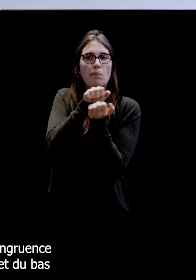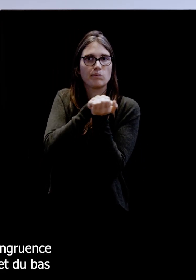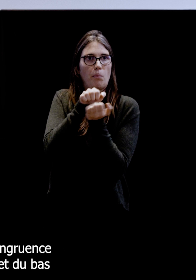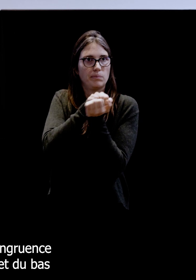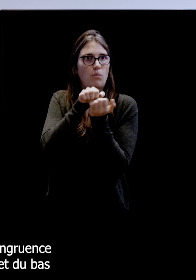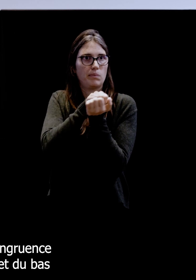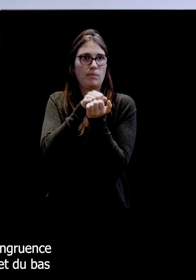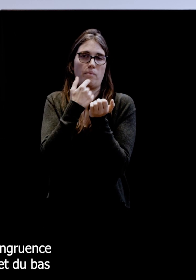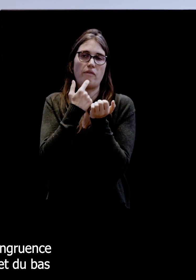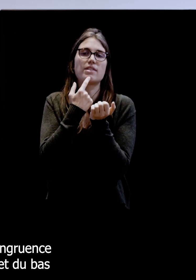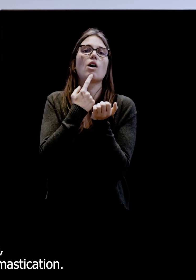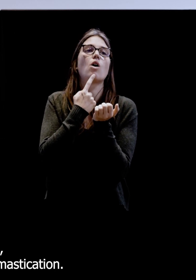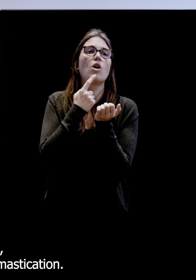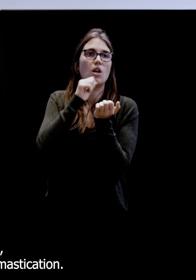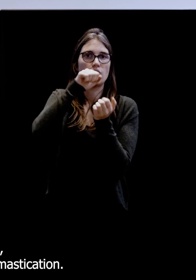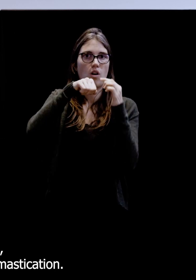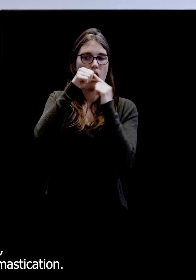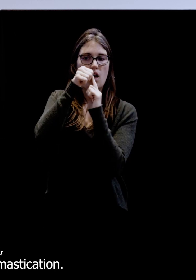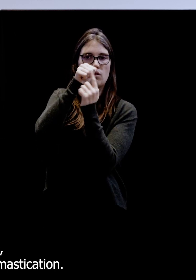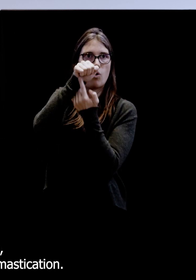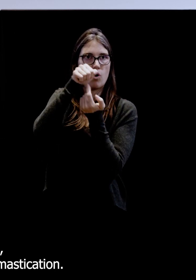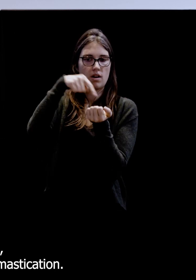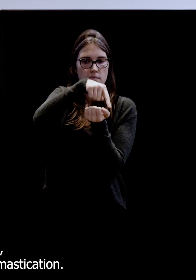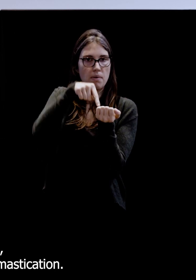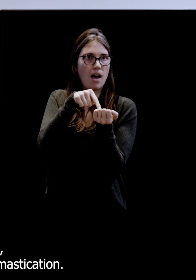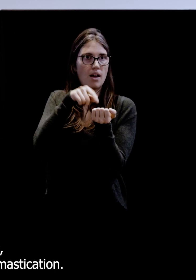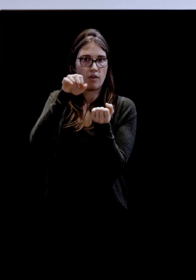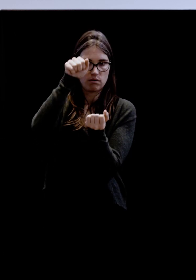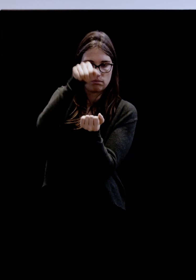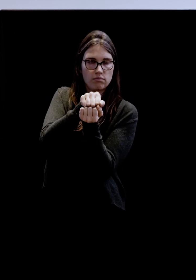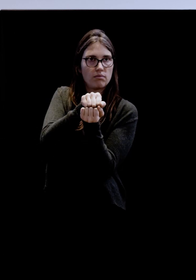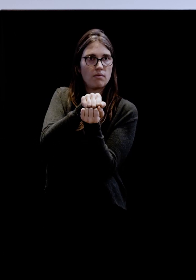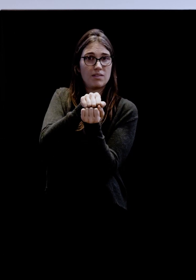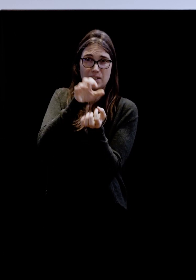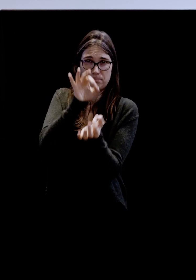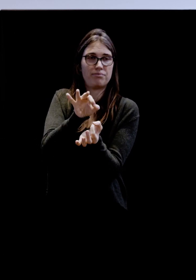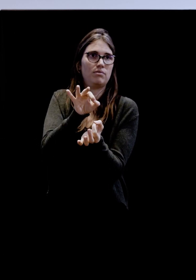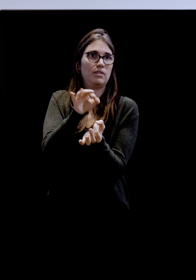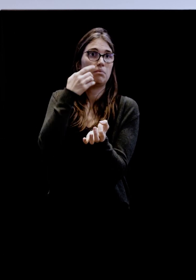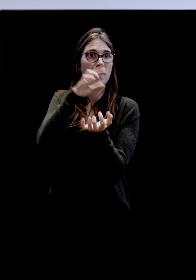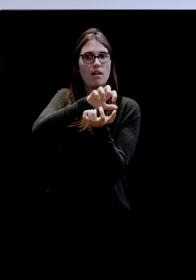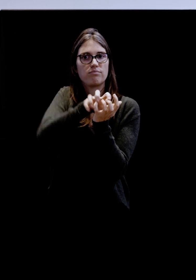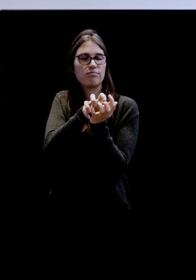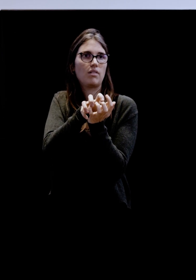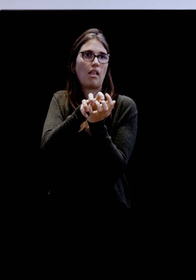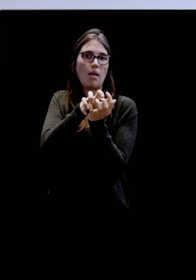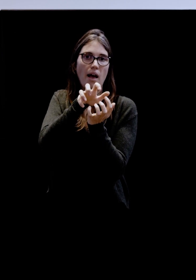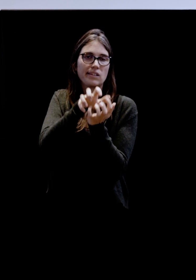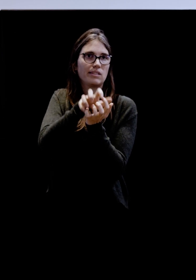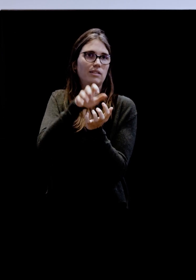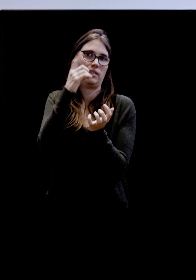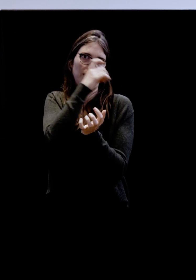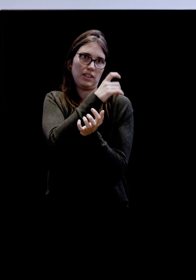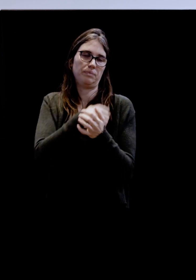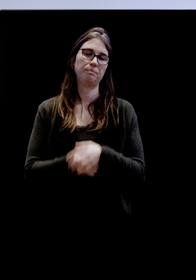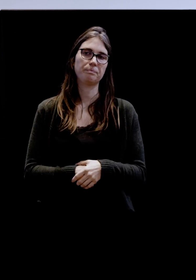entre les dents du haut et les dents du bas qui soit correcte. Sinon, on est gêné pour la mastication. Il faut évidemment, je fais le tour, donc je n'ai pas besoin de